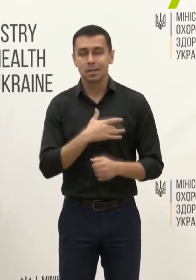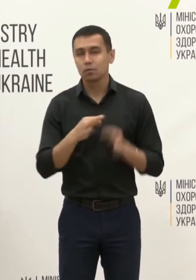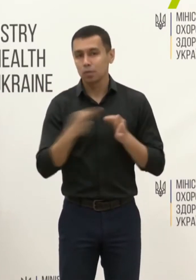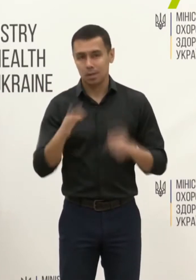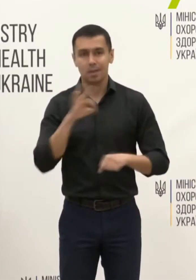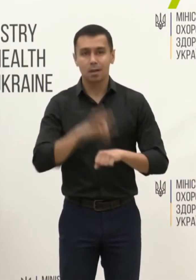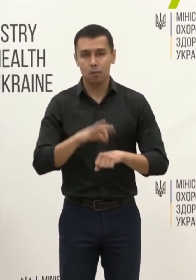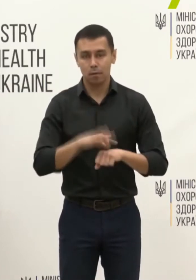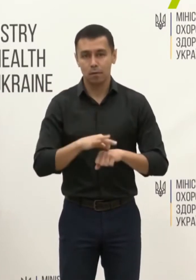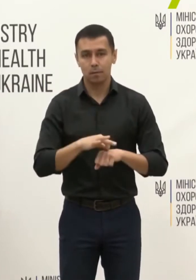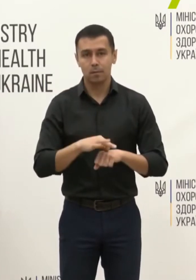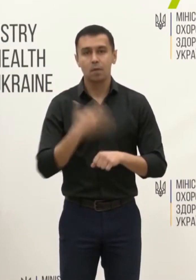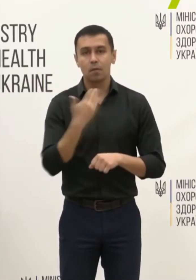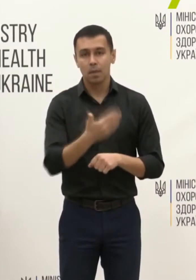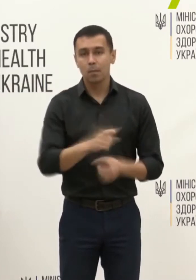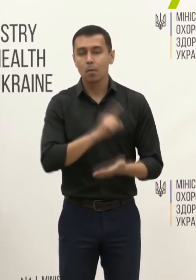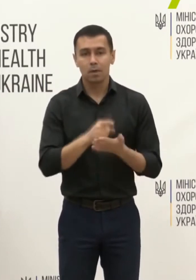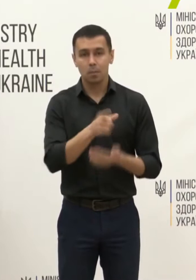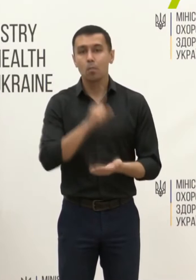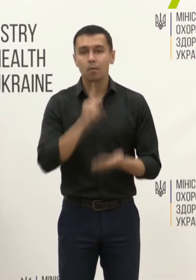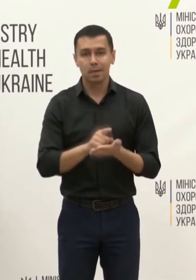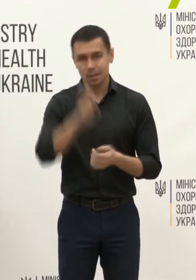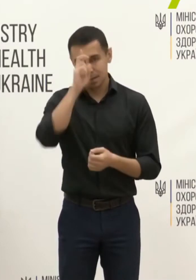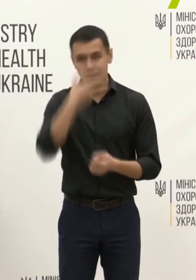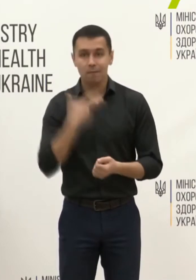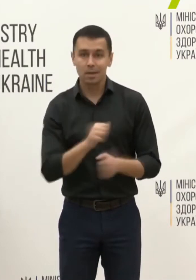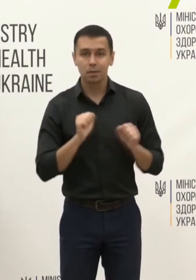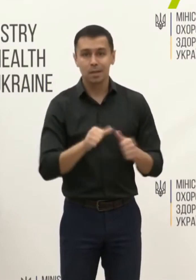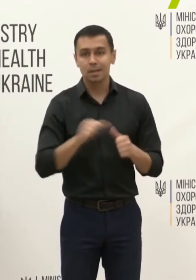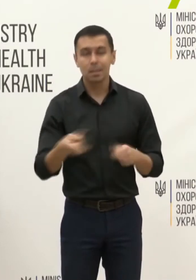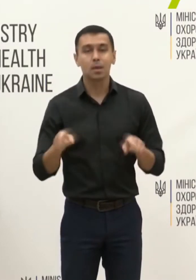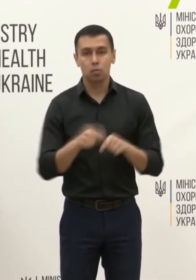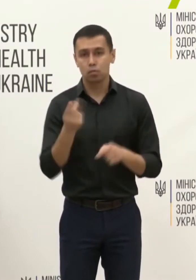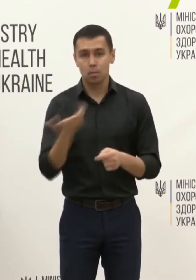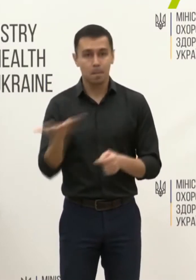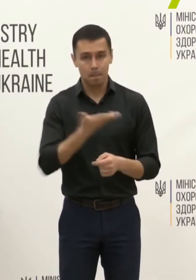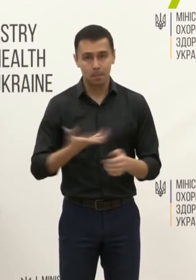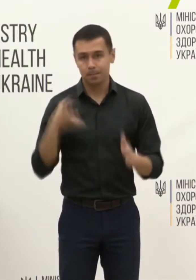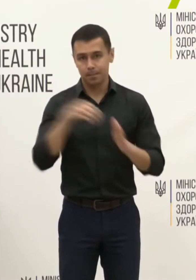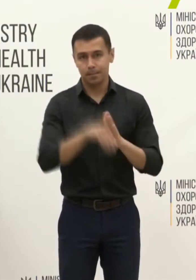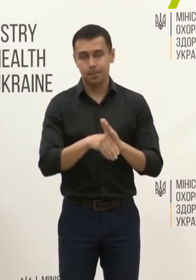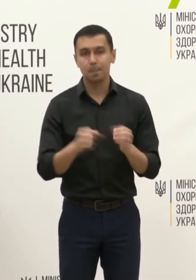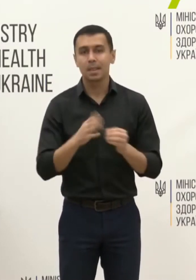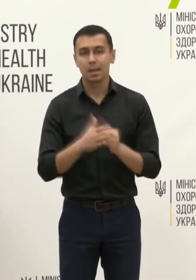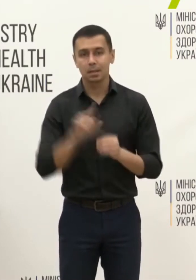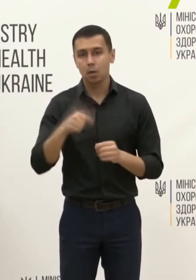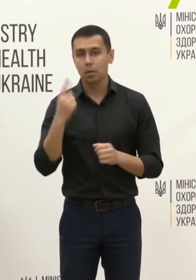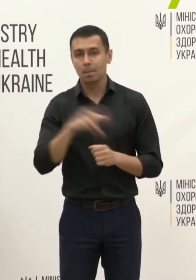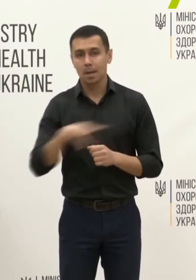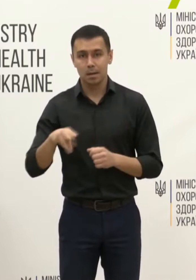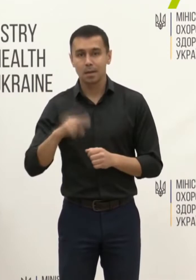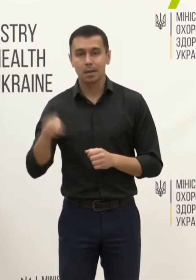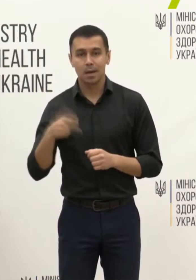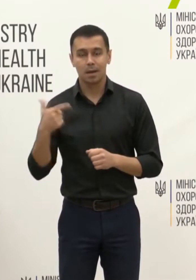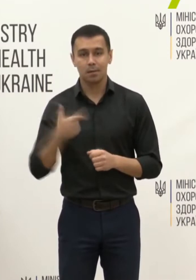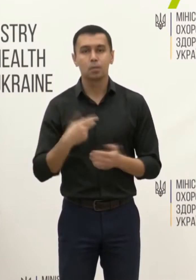серцево-судинне захворювання. Вони повинні, їх повинна держава вакцинувати, і саме таку суму ми заклали. 15,1 мільярд гривень.